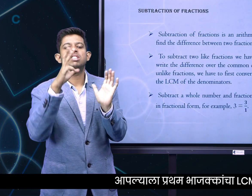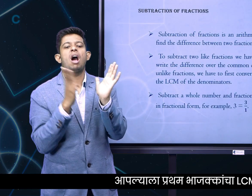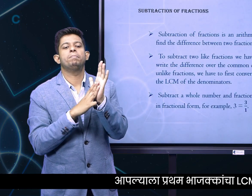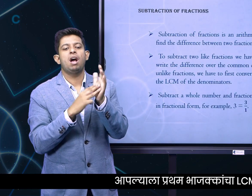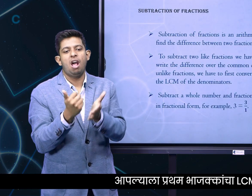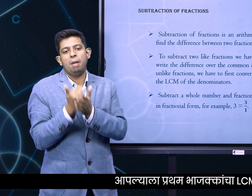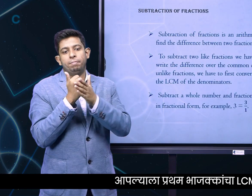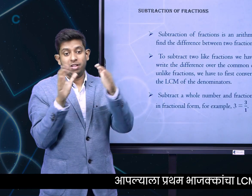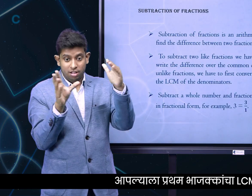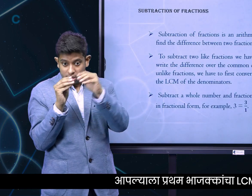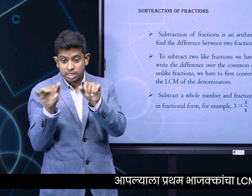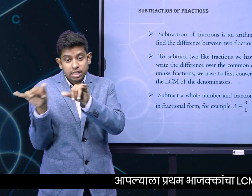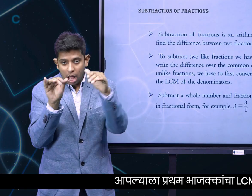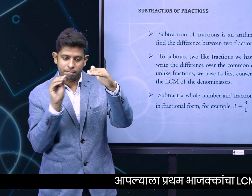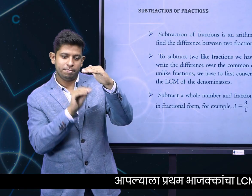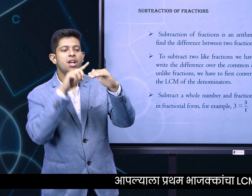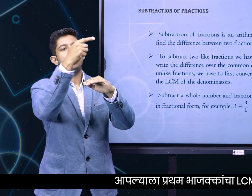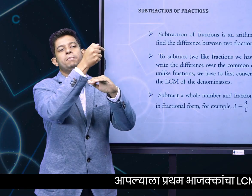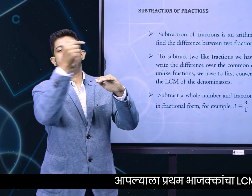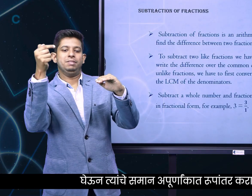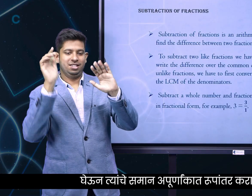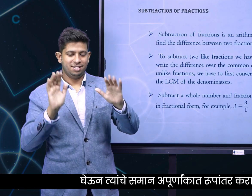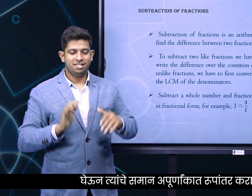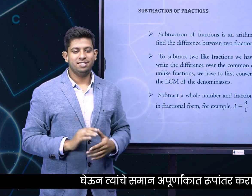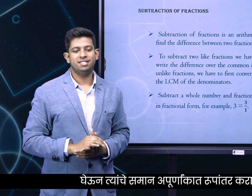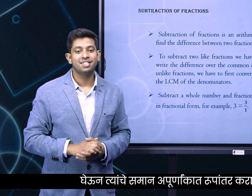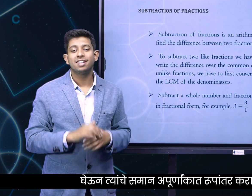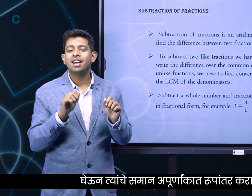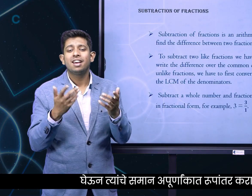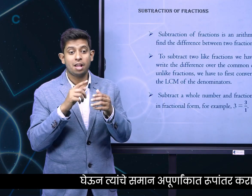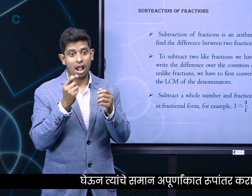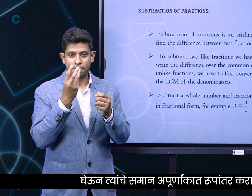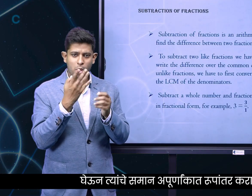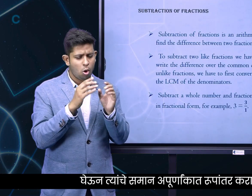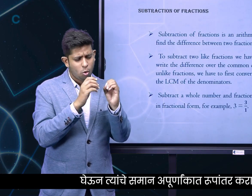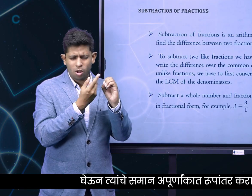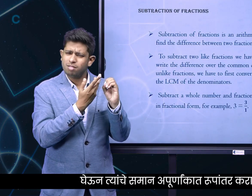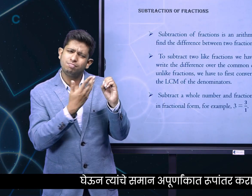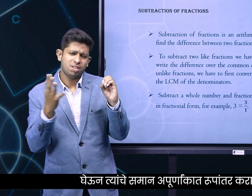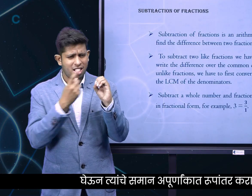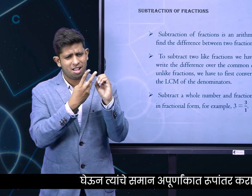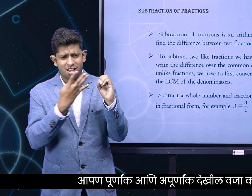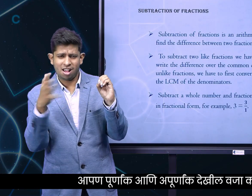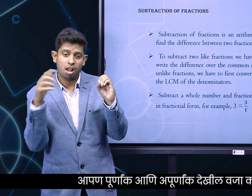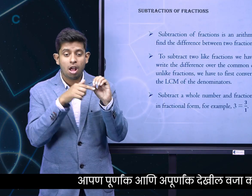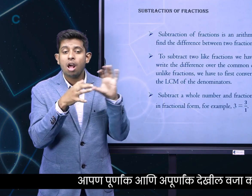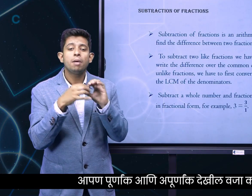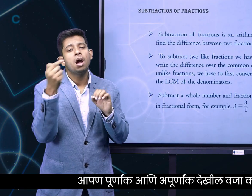आपल्याला प्रथम भाजकांचा एलसीएम घेऊन त्यांचे समान अपूर्णांकात रूपांतर करावे लागेल. आपण पूर्णांक